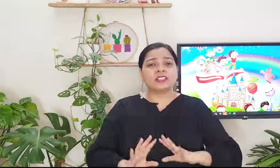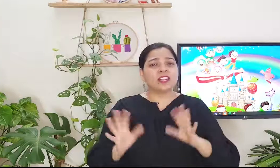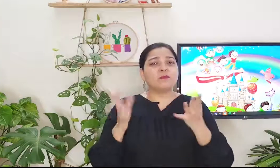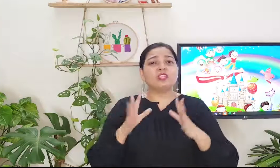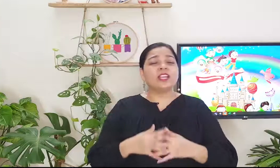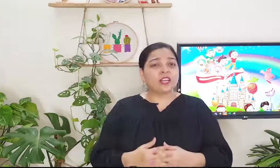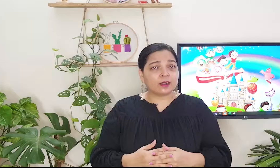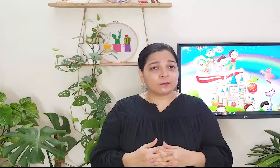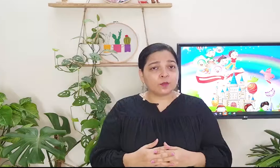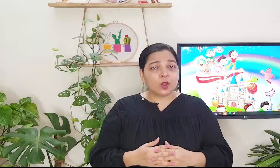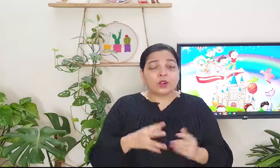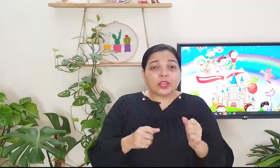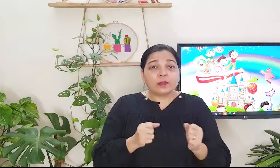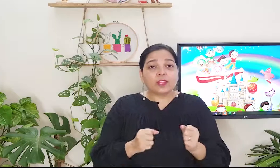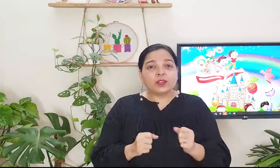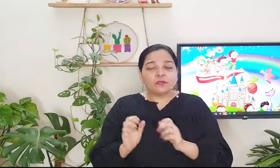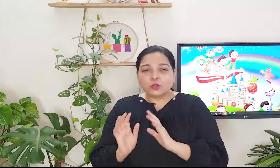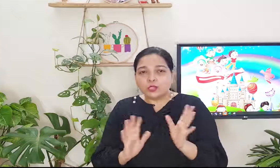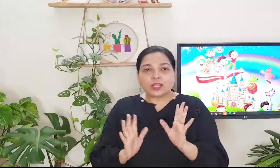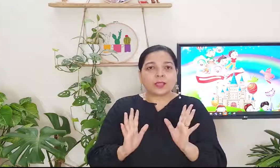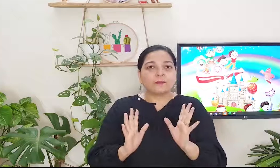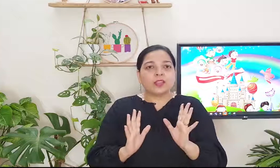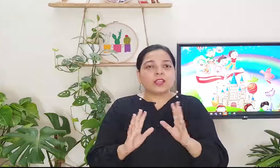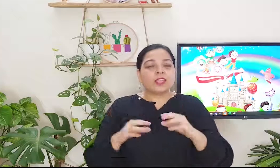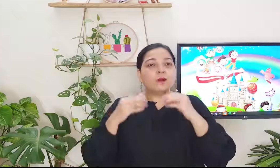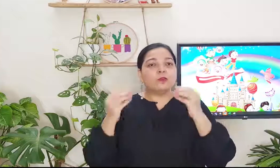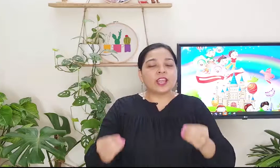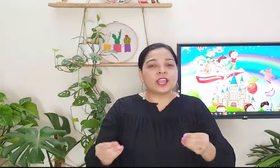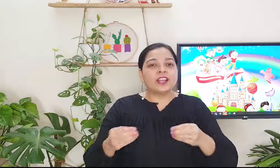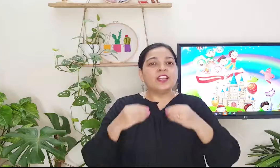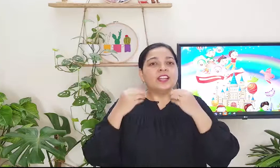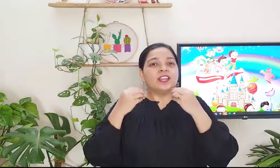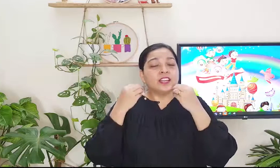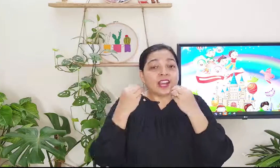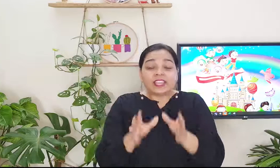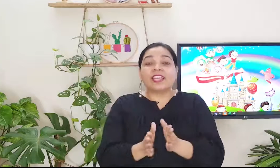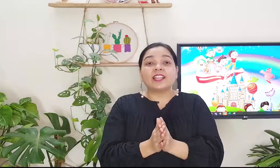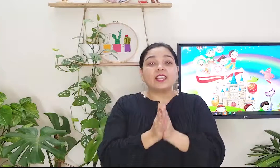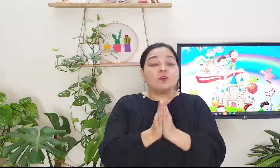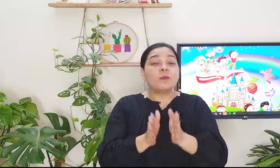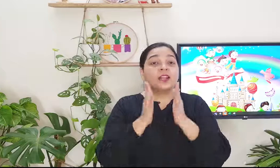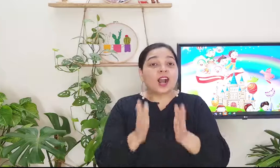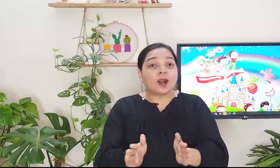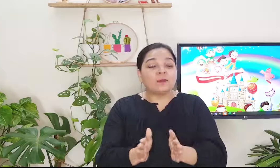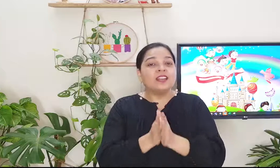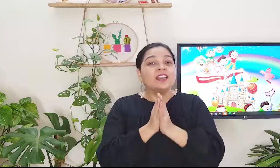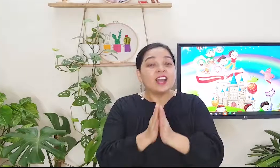আমরা কখন করব, কখনো কখনো হয় কি আমরা লুকিয়ে পড়ি, কি আমাদের না দেখতে পায় তাকে আমরা কাজ করতে না বলে